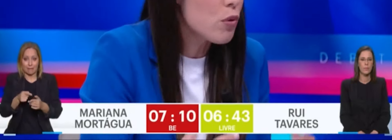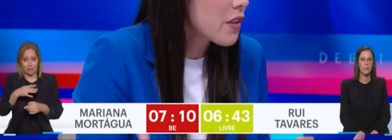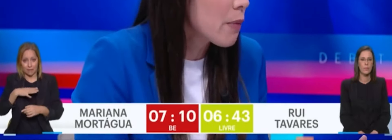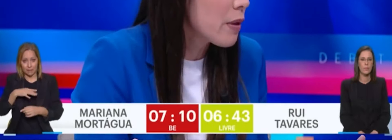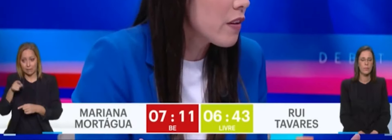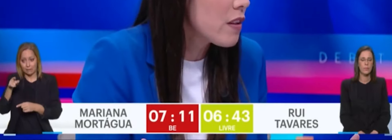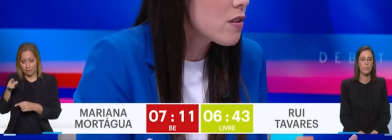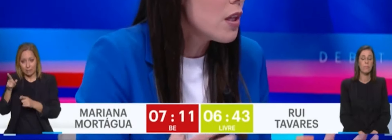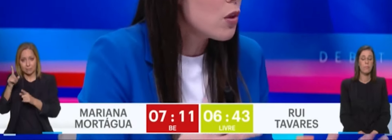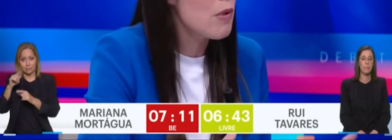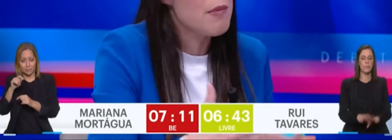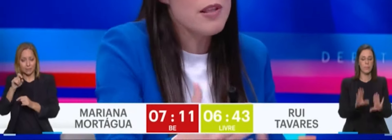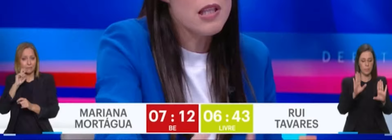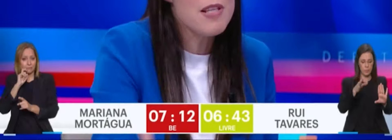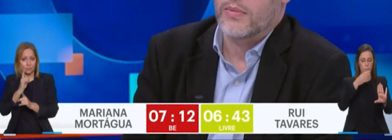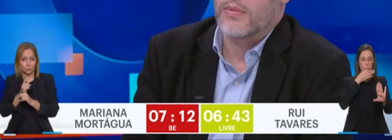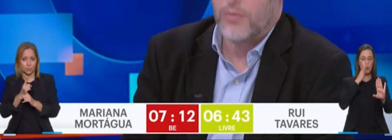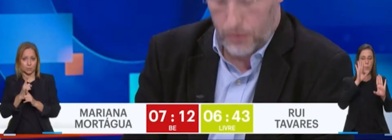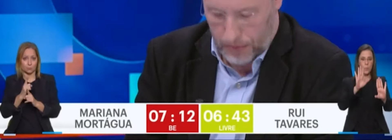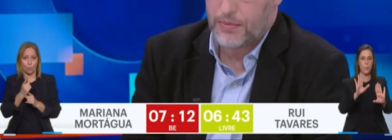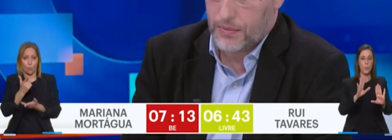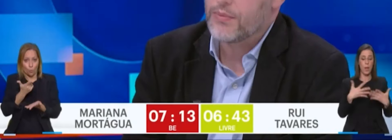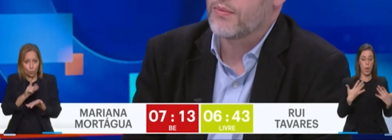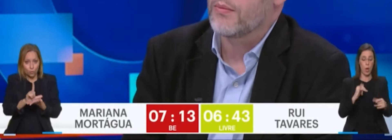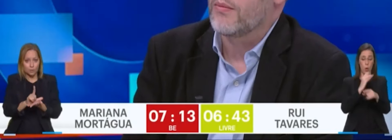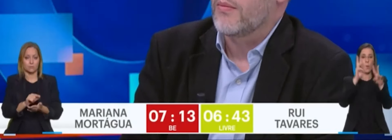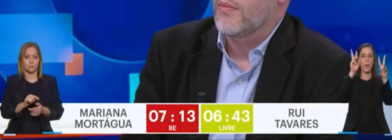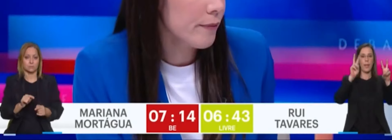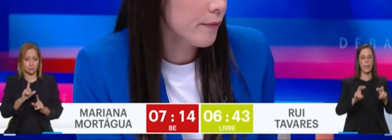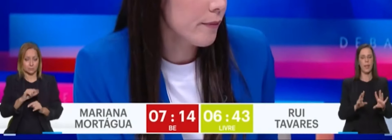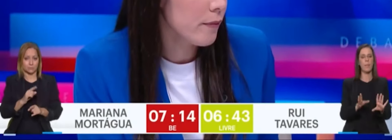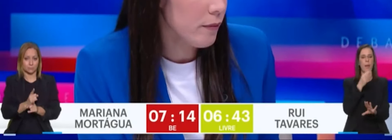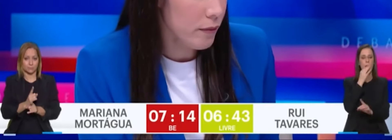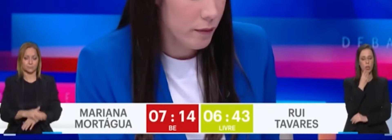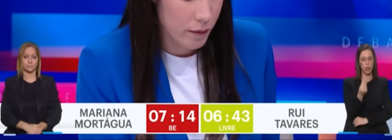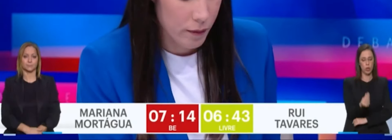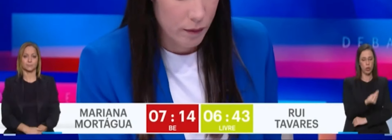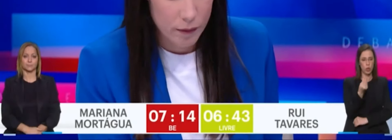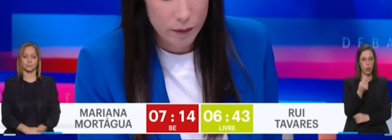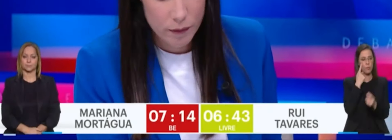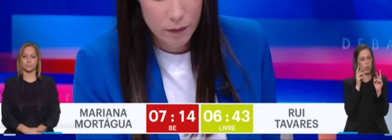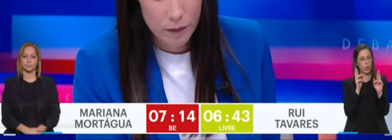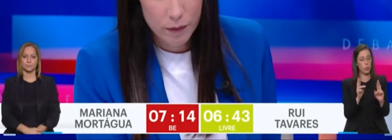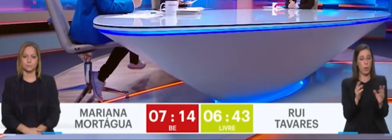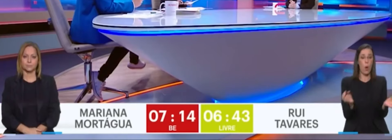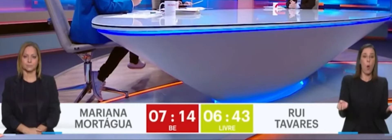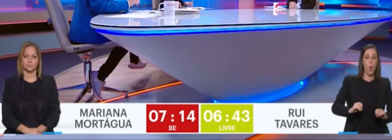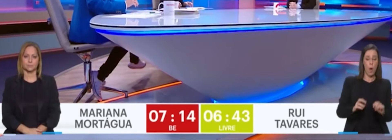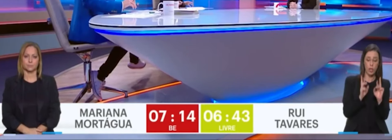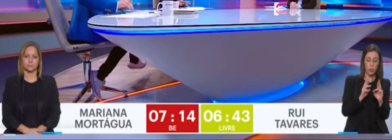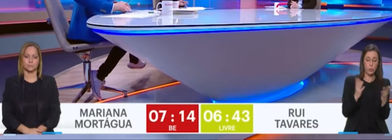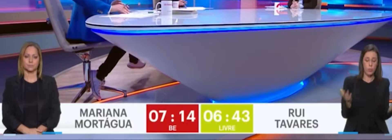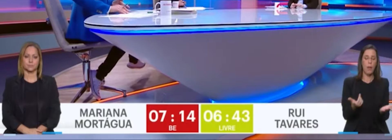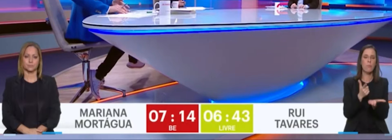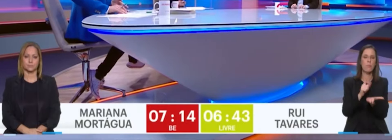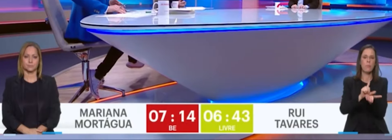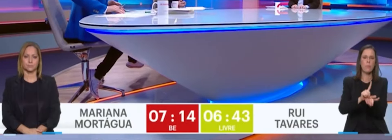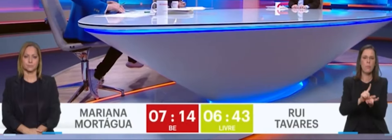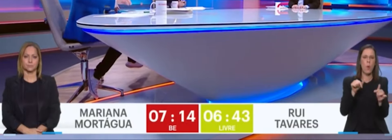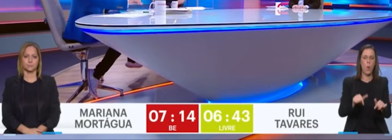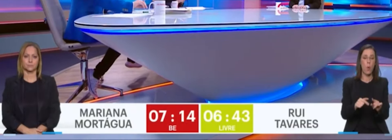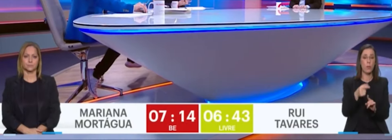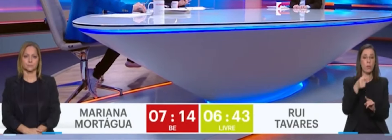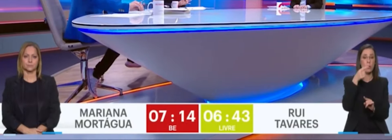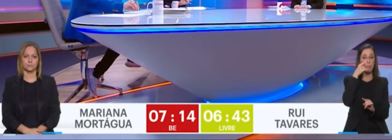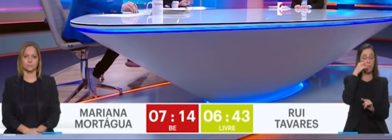defende isso o livre também defende isso eente limites às R vamos passar ao outro tema temos de falar de jovens e de esperança ou da falta dela Rui Tavares Portugal tem hoje a taxa de